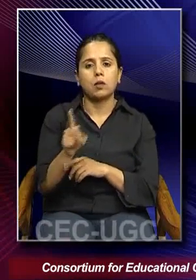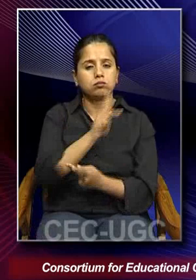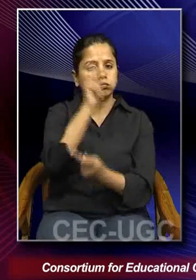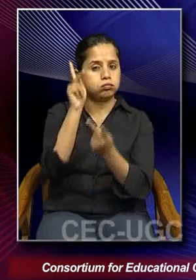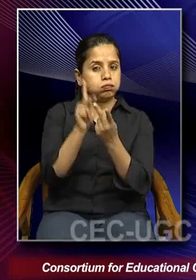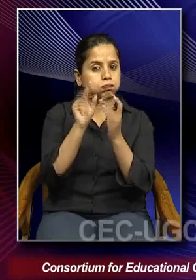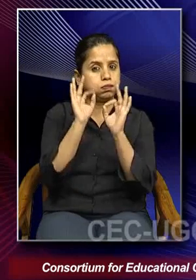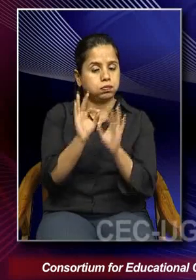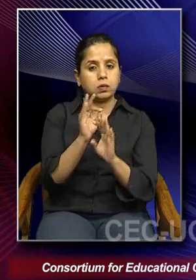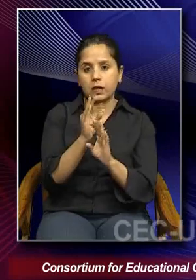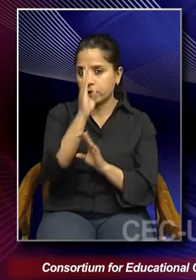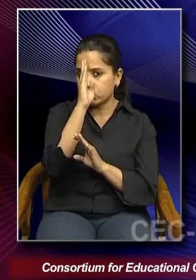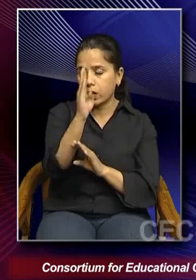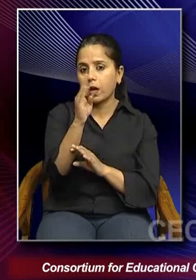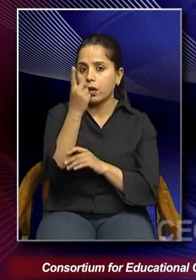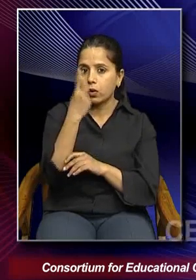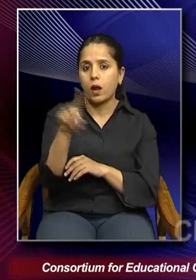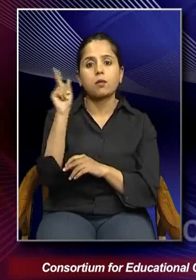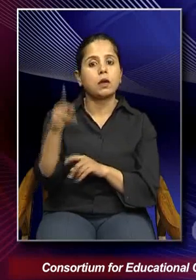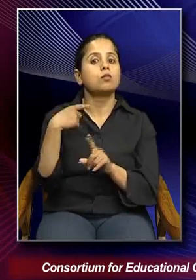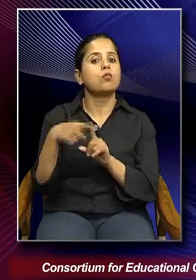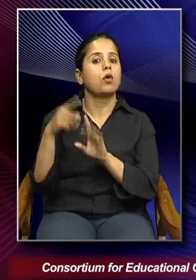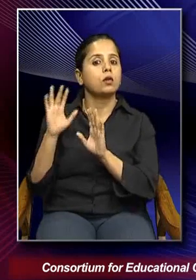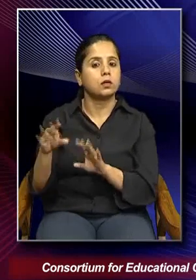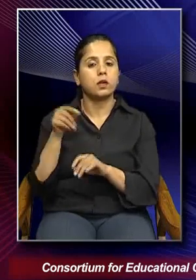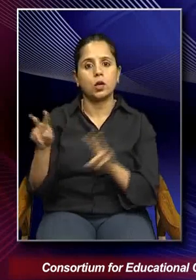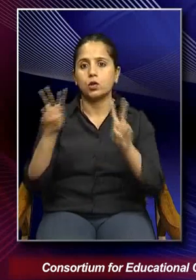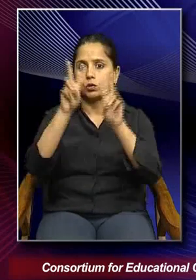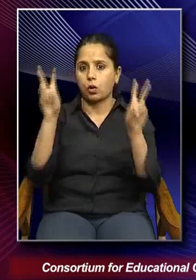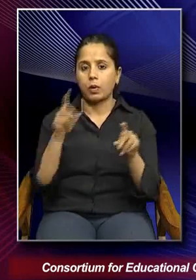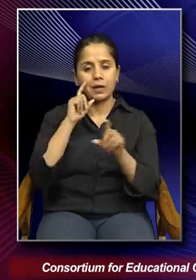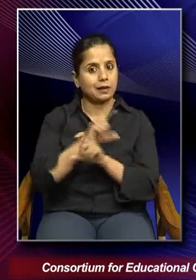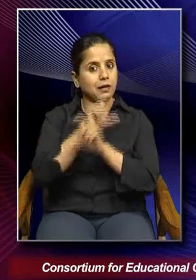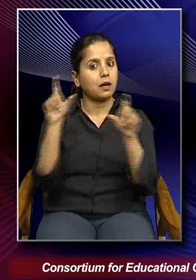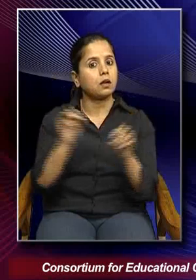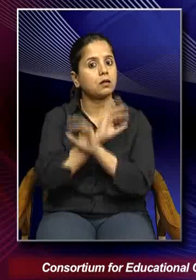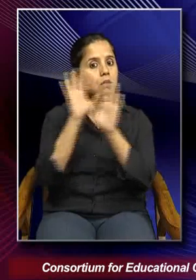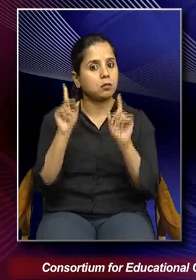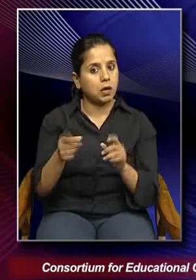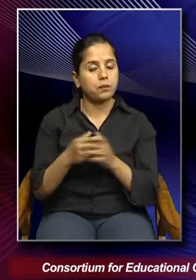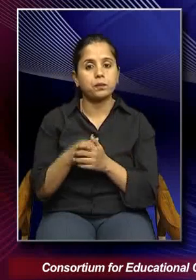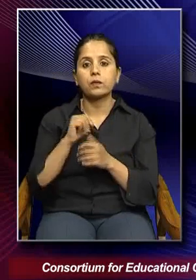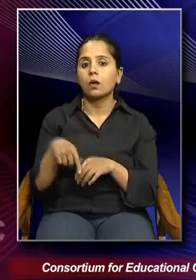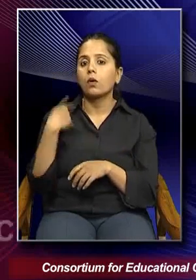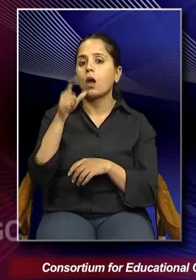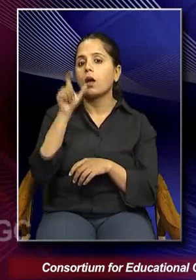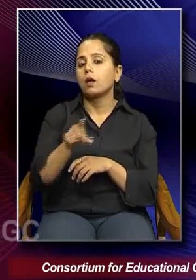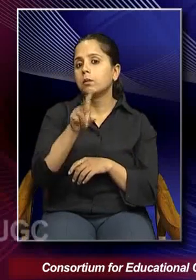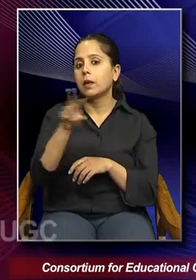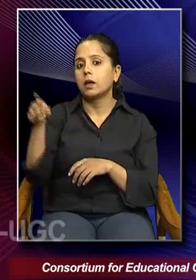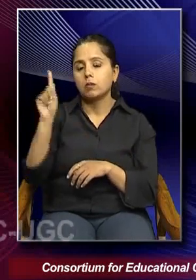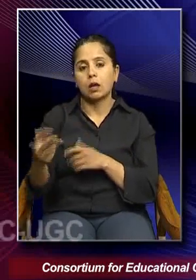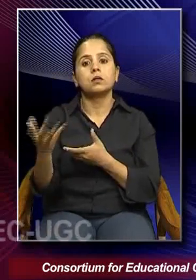बहुत सार्थक होना चाहिए विषय और संदर्भ सापेक्ष छोड़ना चाहिए अर्थव्यवस्था से युक्त होना